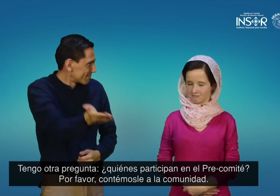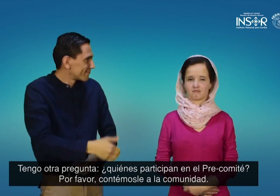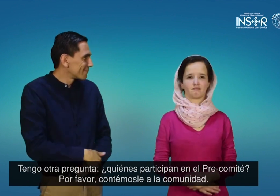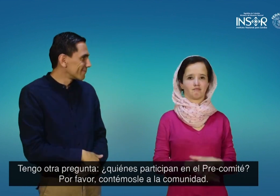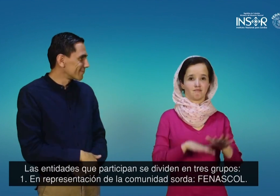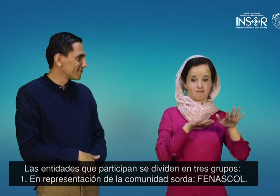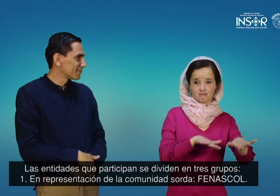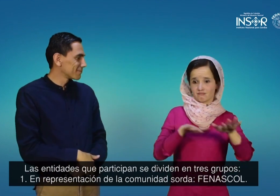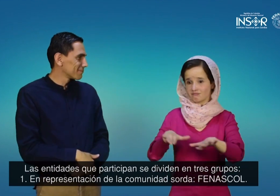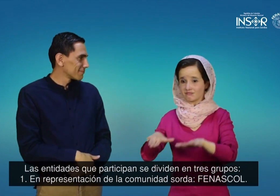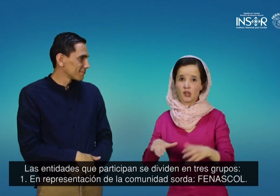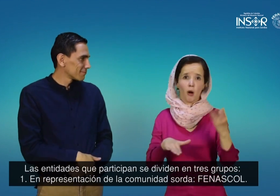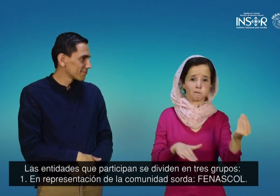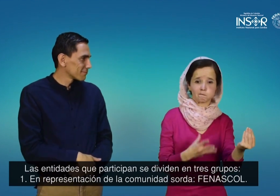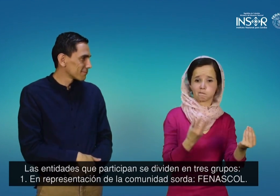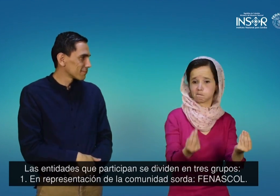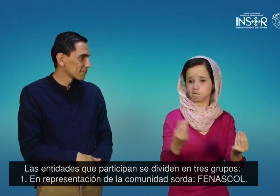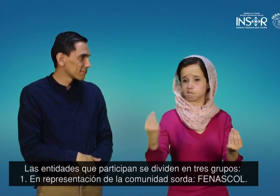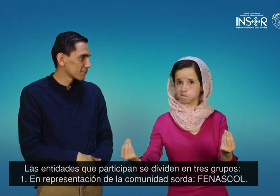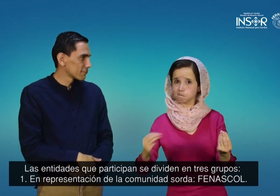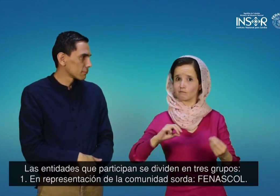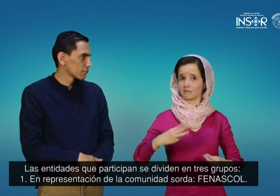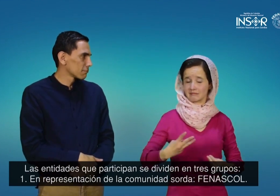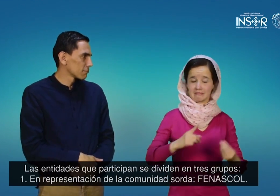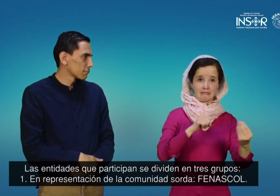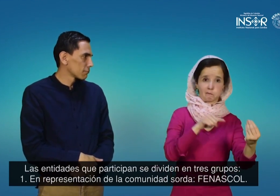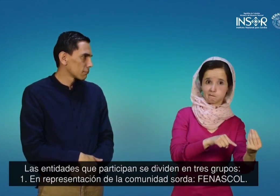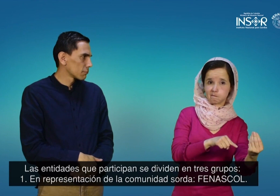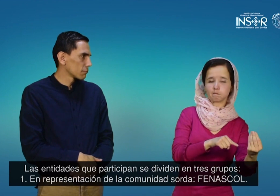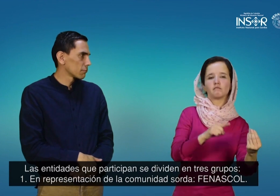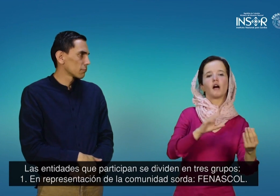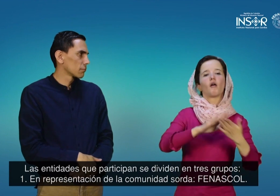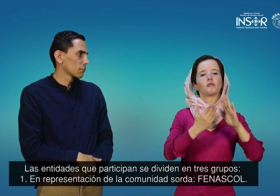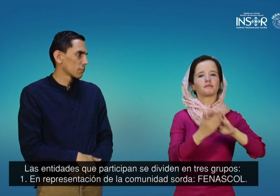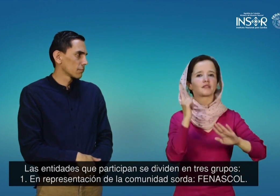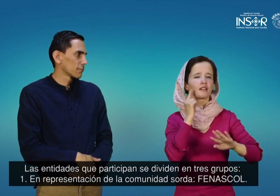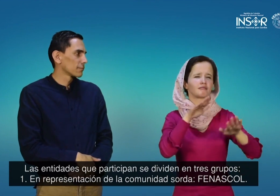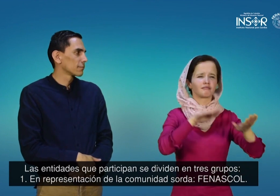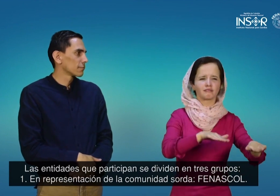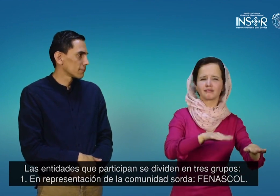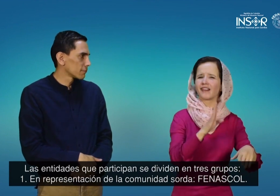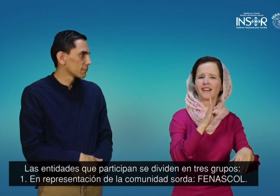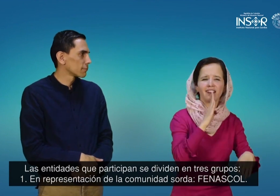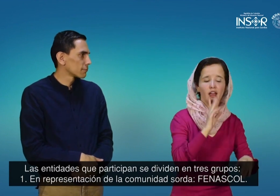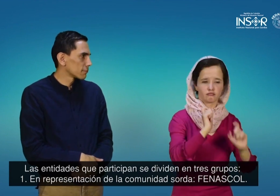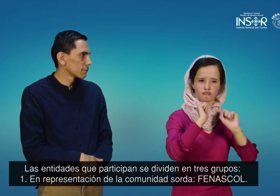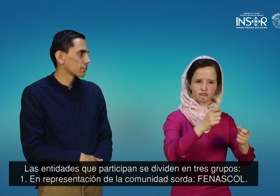Las entidades que participan se dividen en tres grupos. El primer grupo, en representación de la comunidad sorda, FENASCOL.